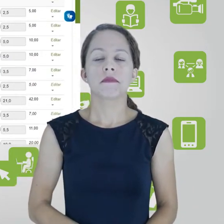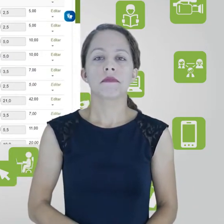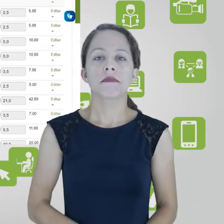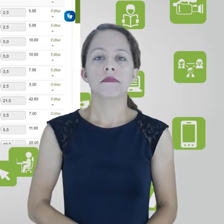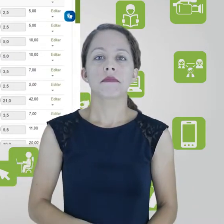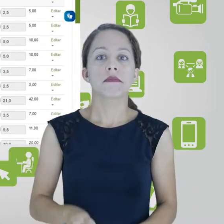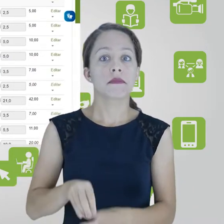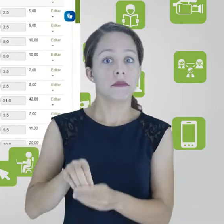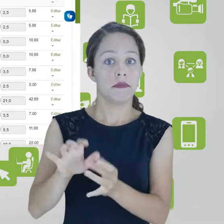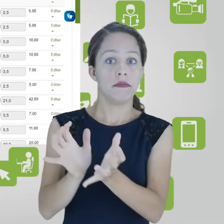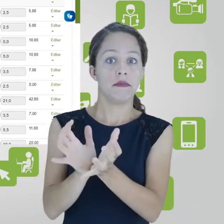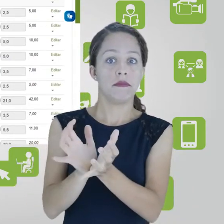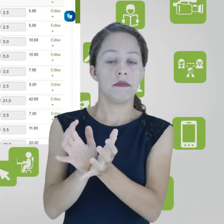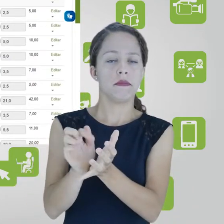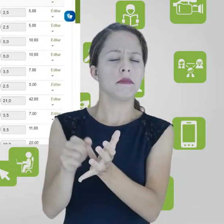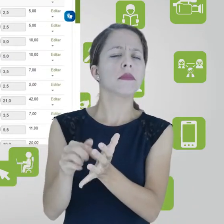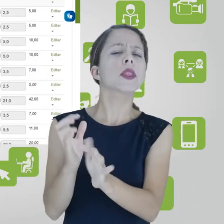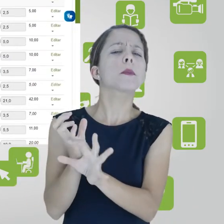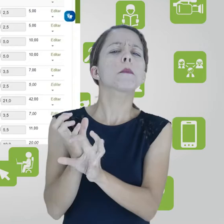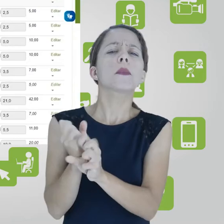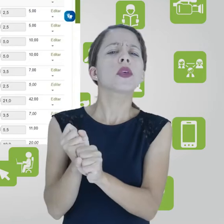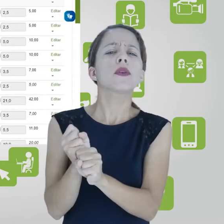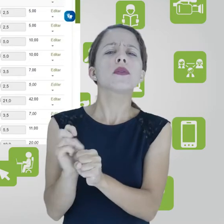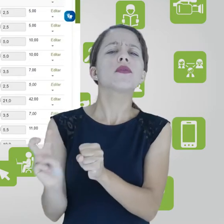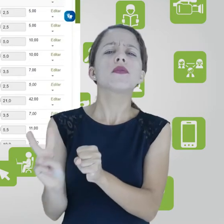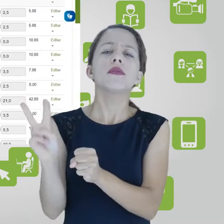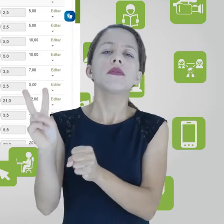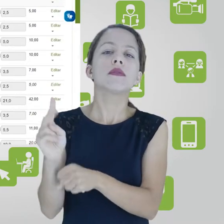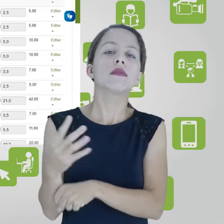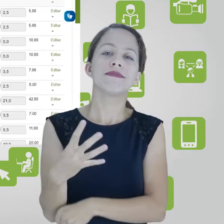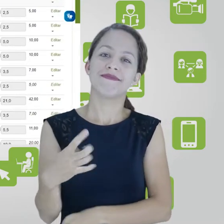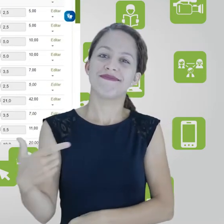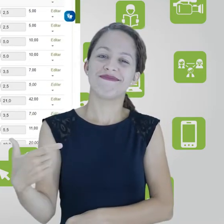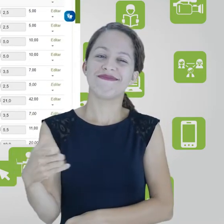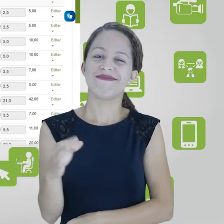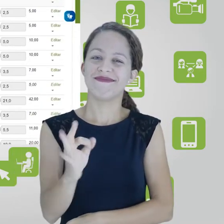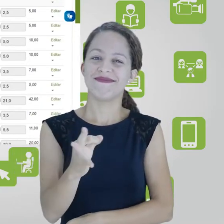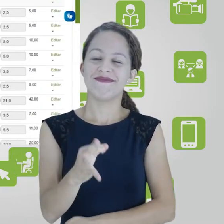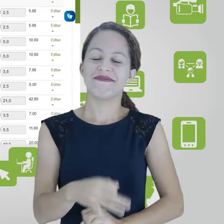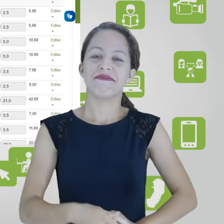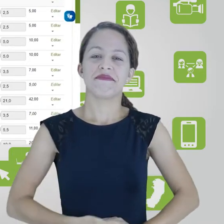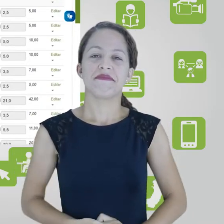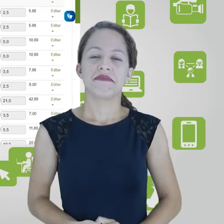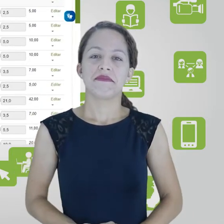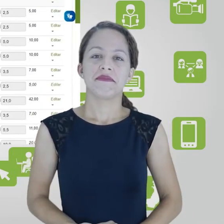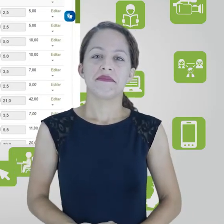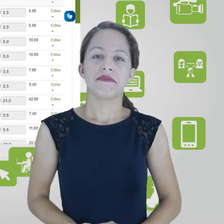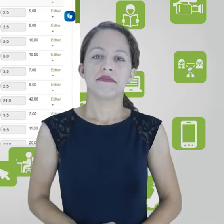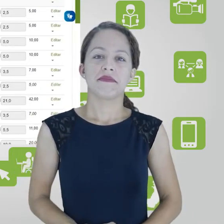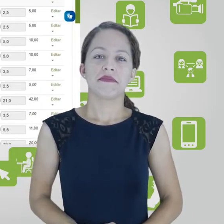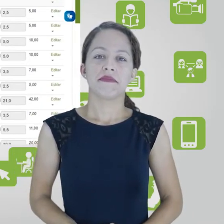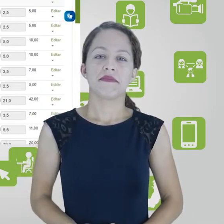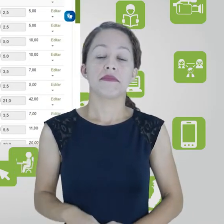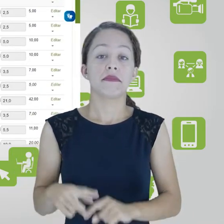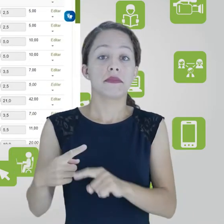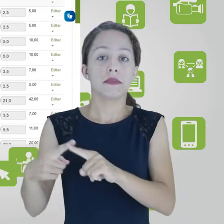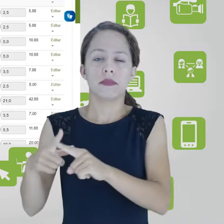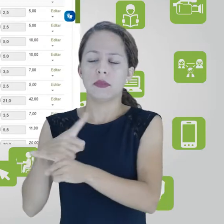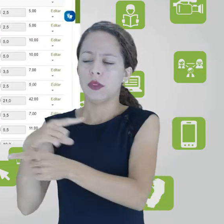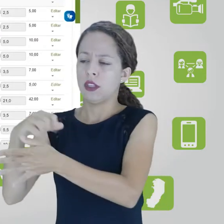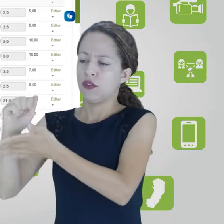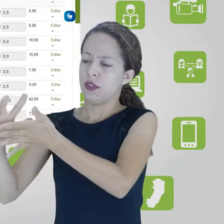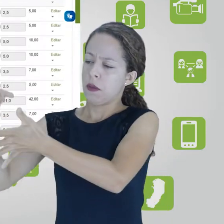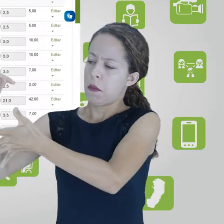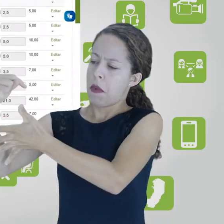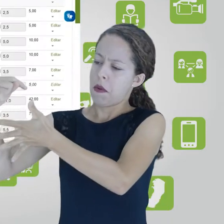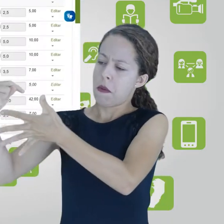O que acontece? Essa categoria atividades A, ela tem que valer quanto? 42 pontos, certo? Que é a